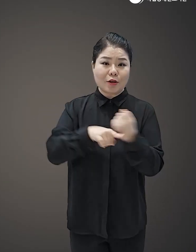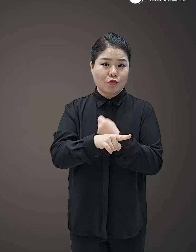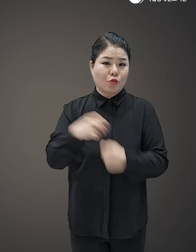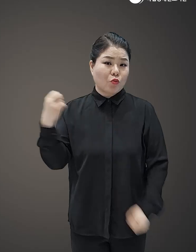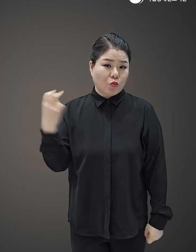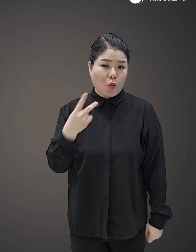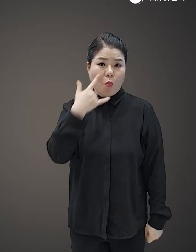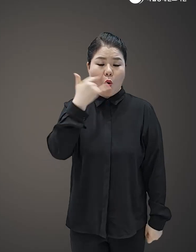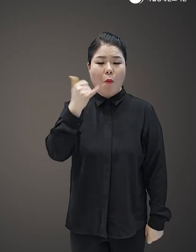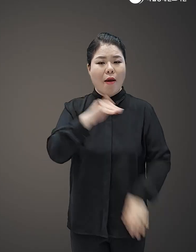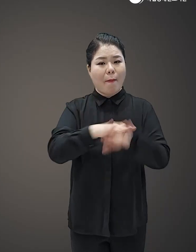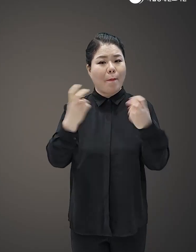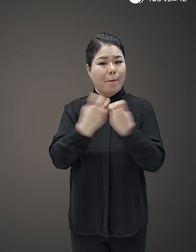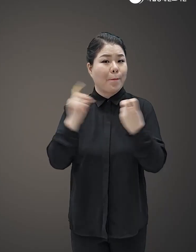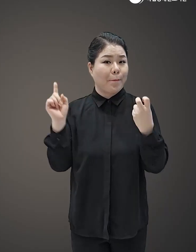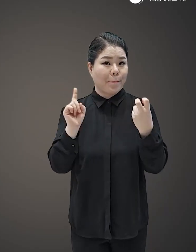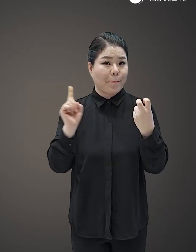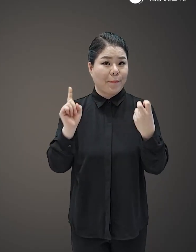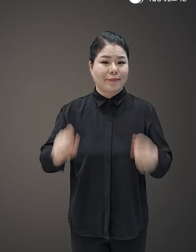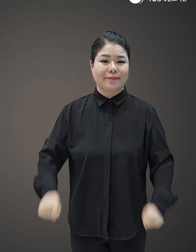대처 방법은 무엇인가?